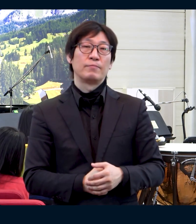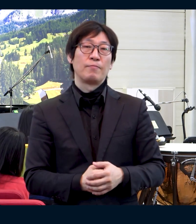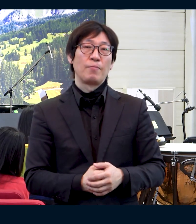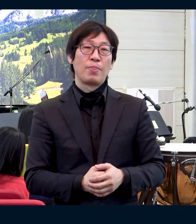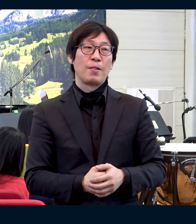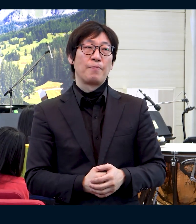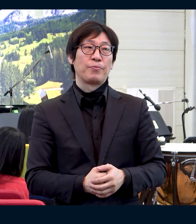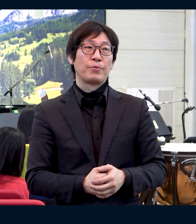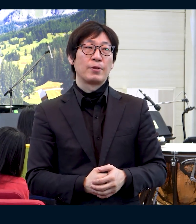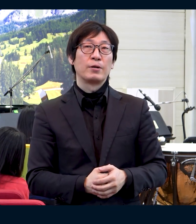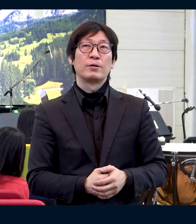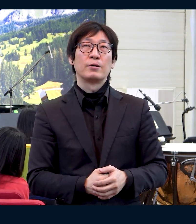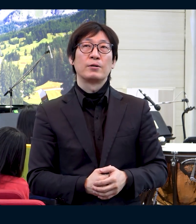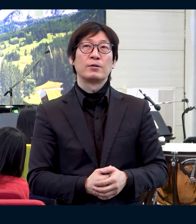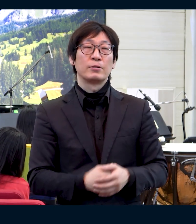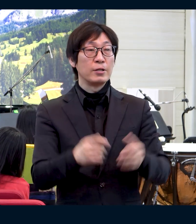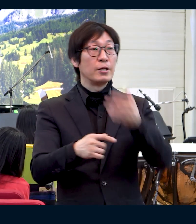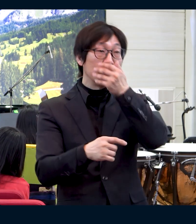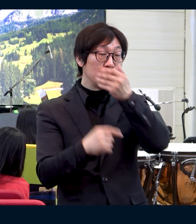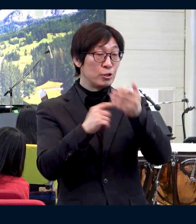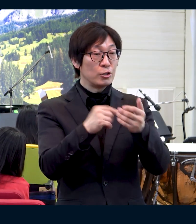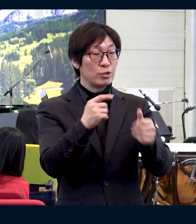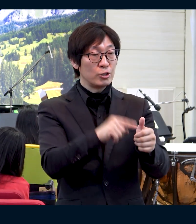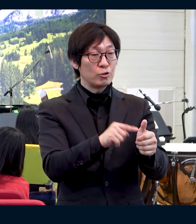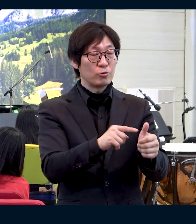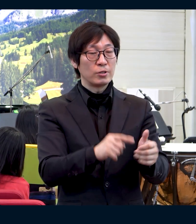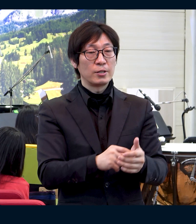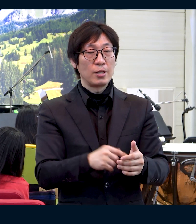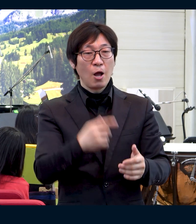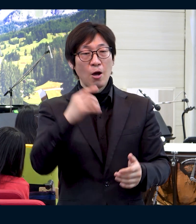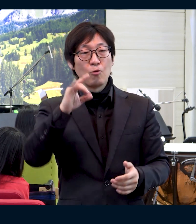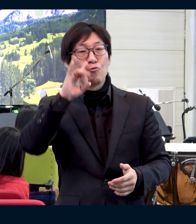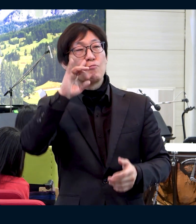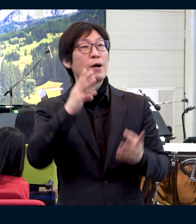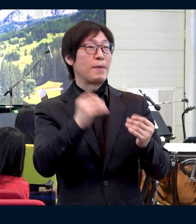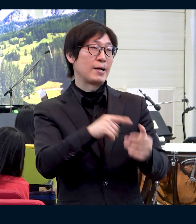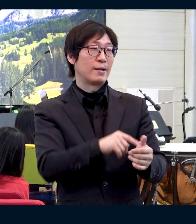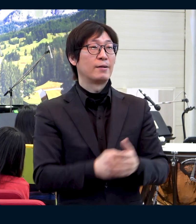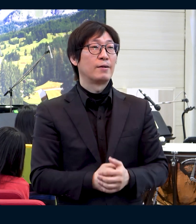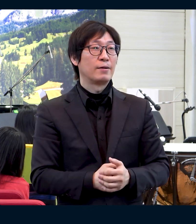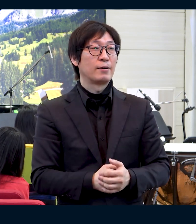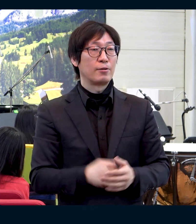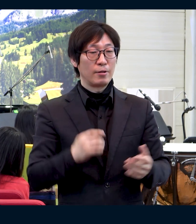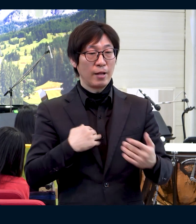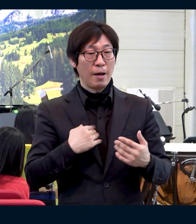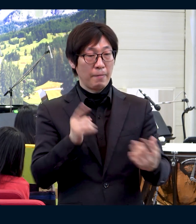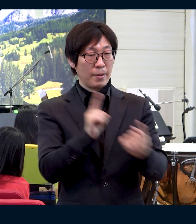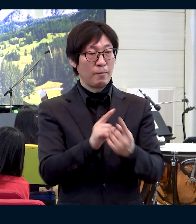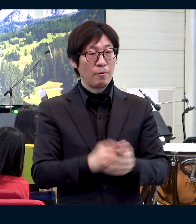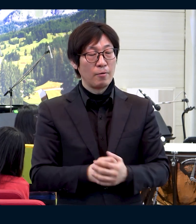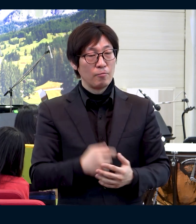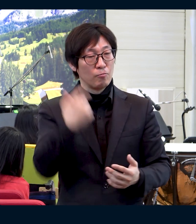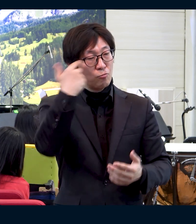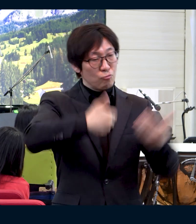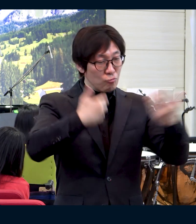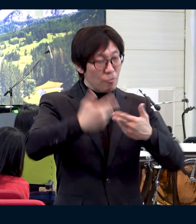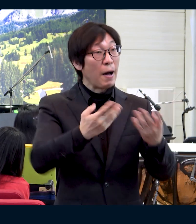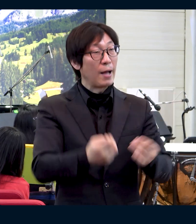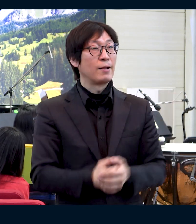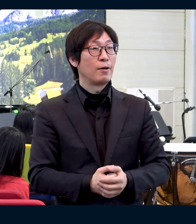근데 그 친구는요, 질문도 많았고 호기심도 참 많았던 친구입니다. 그래서 종종 제게 이런 질문을 했습니다.